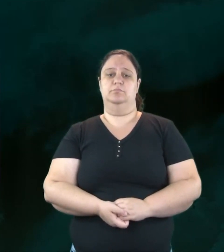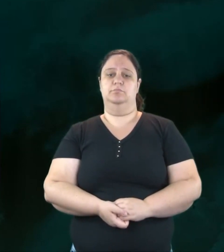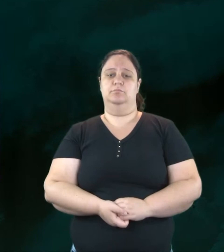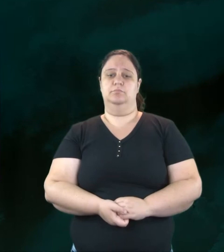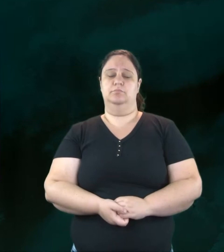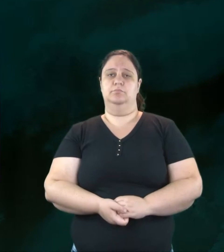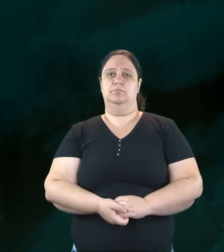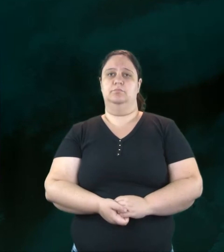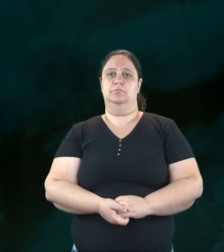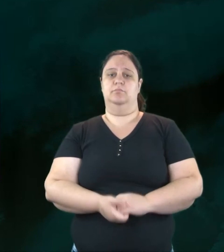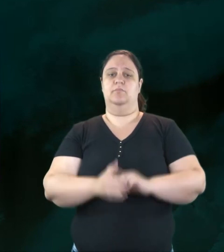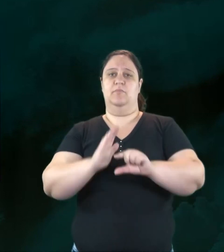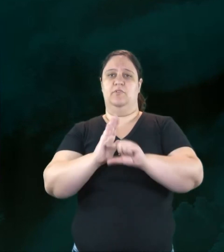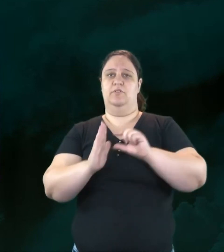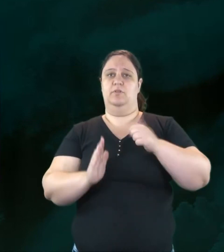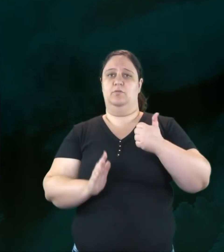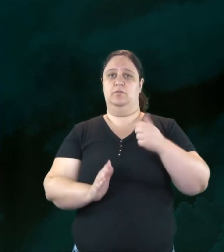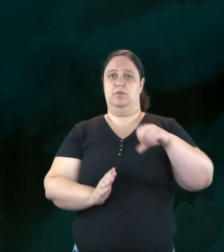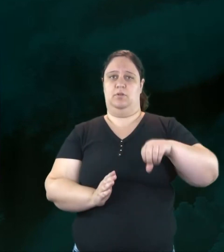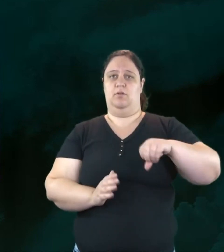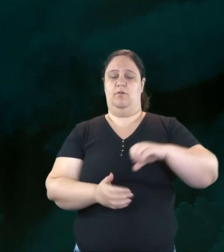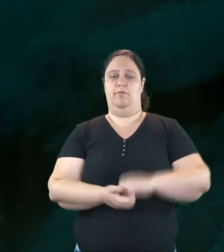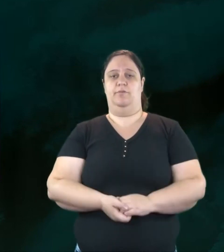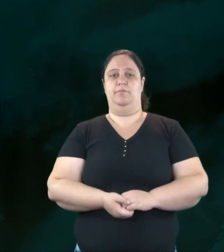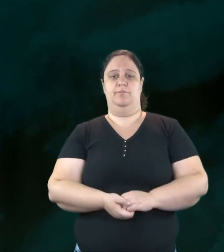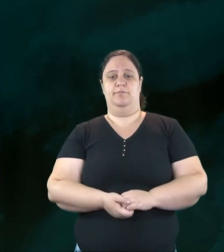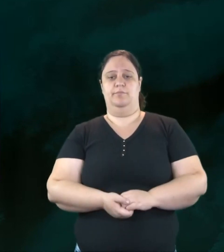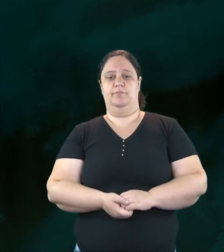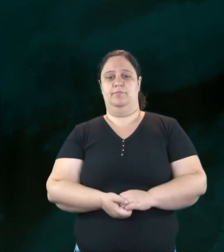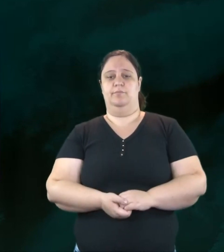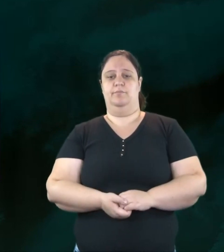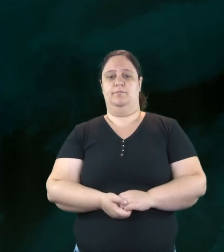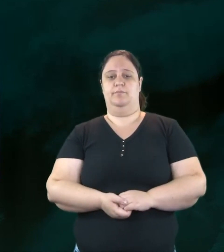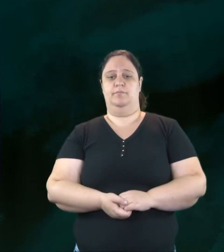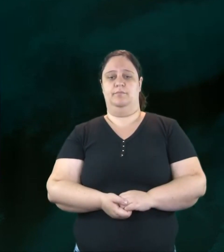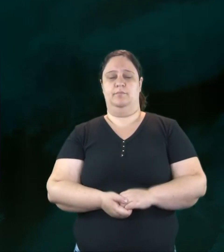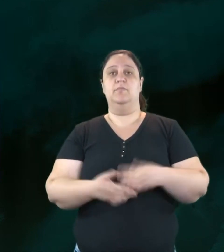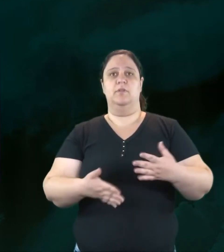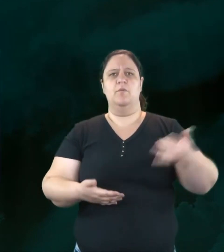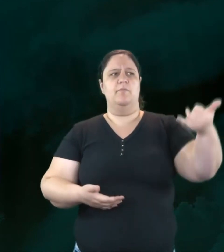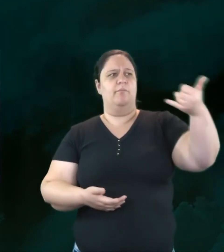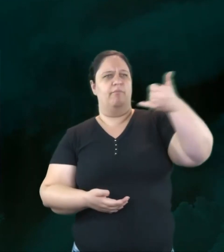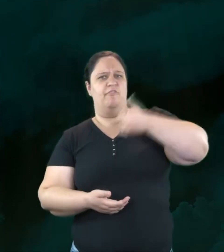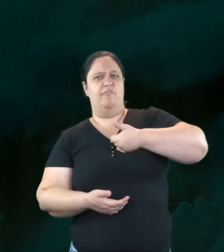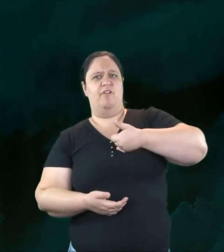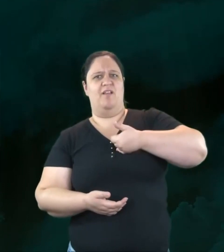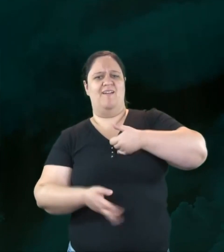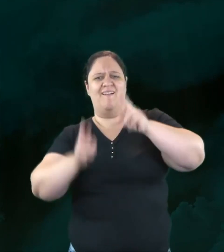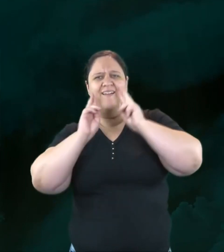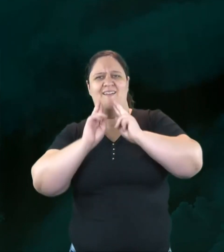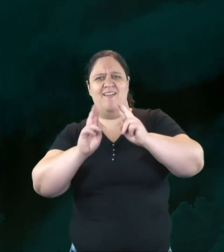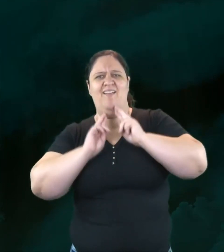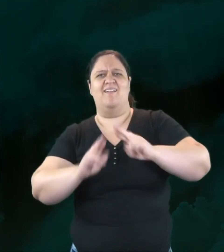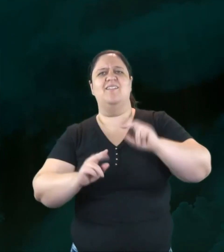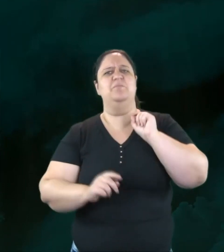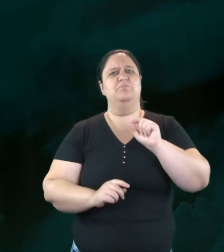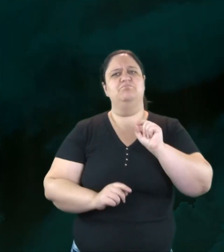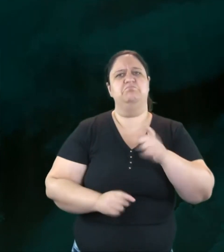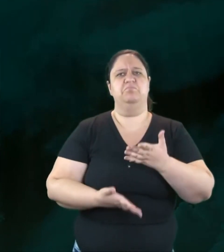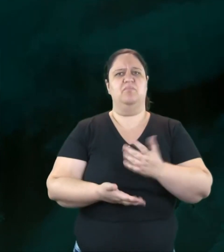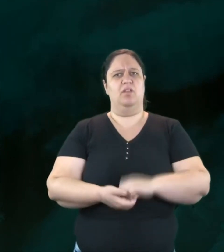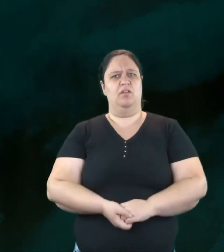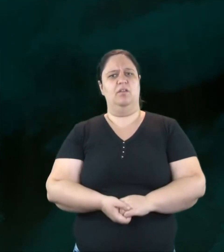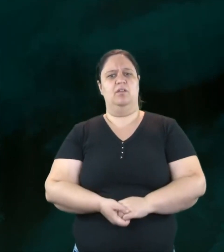Versículo 19. Tu, porém, que me dirás, de que se queixa ele ainda? Pois